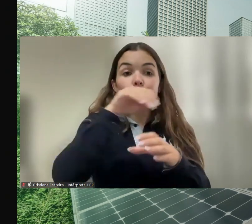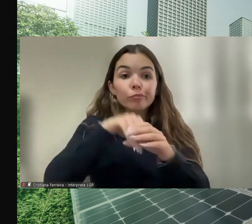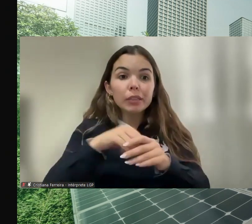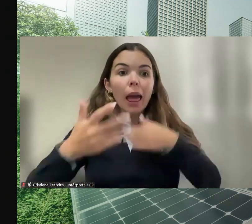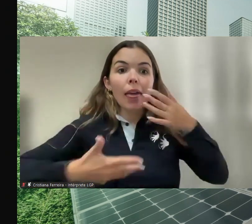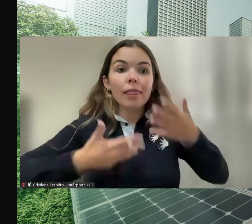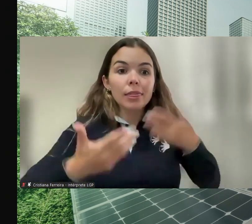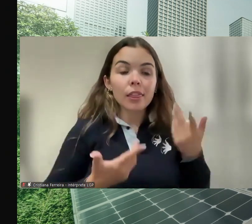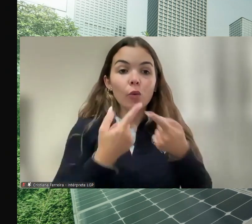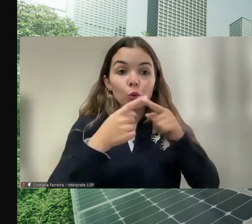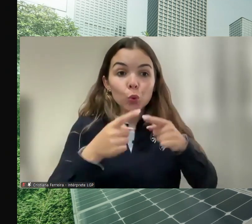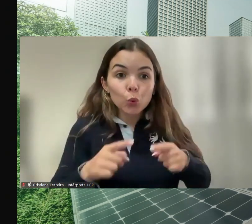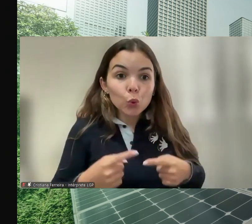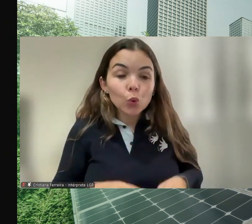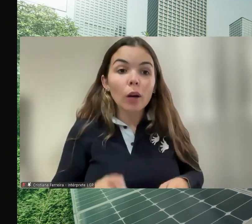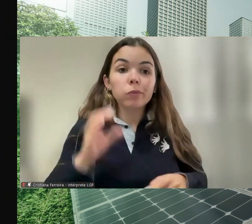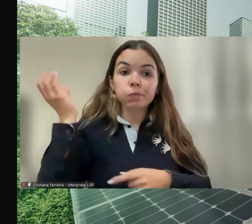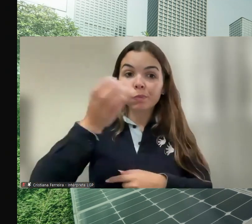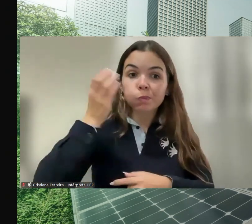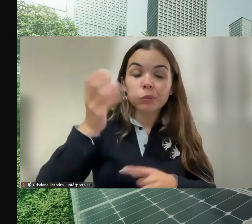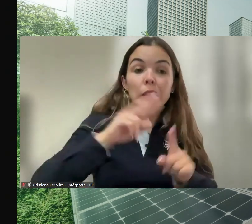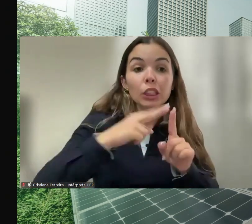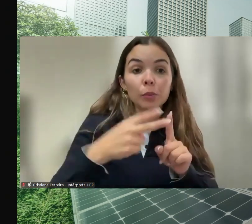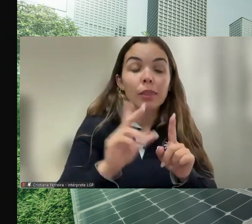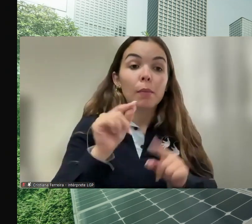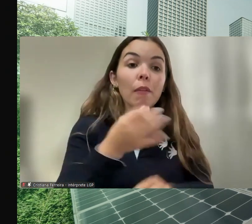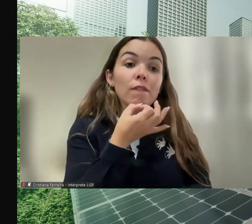de diversas culturas e perspectivas, como também já foi referido.